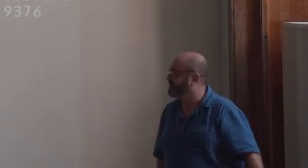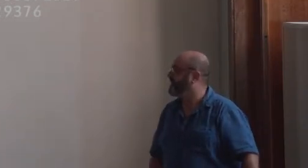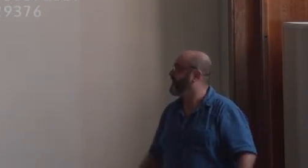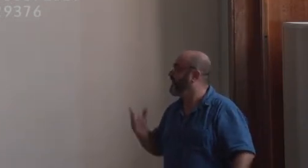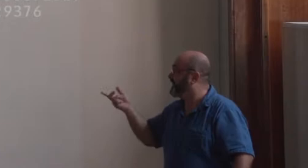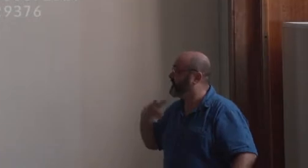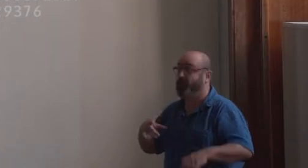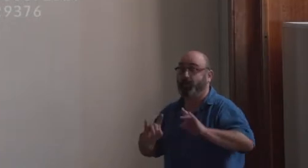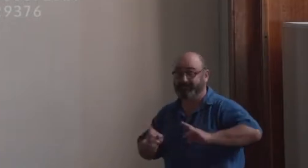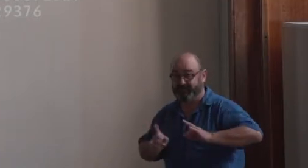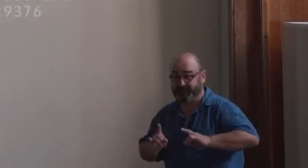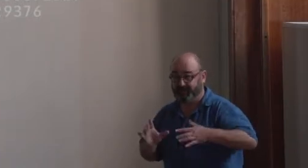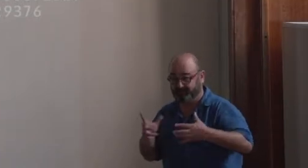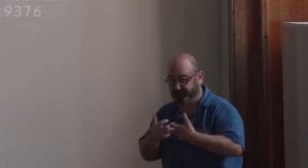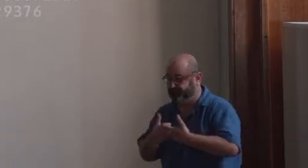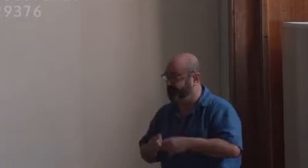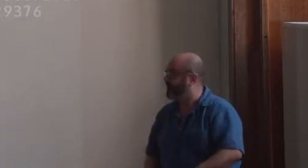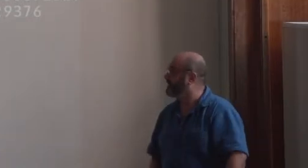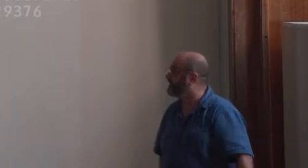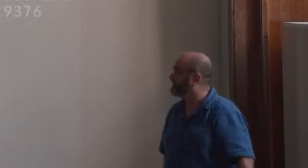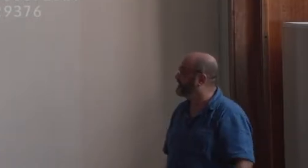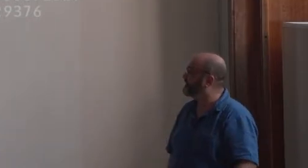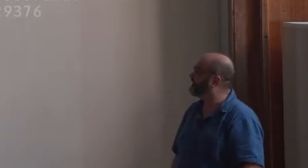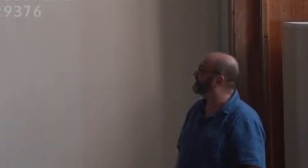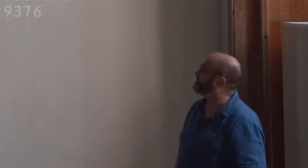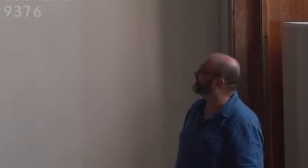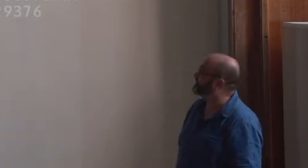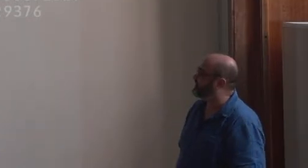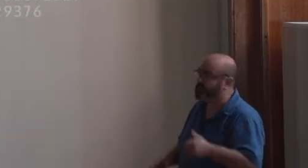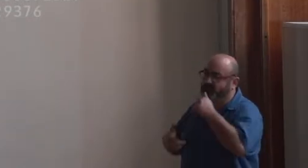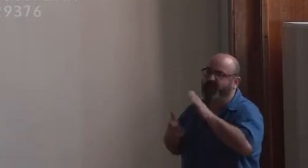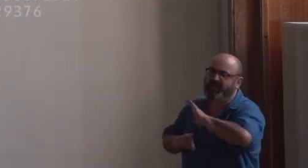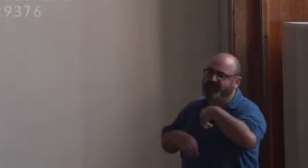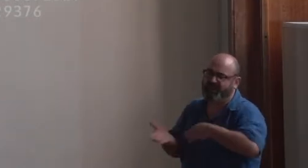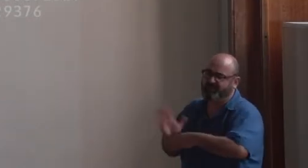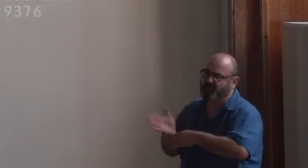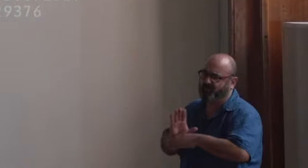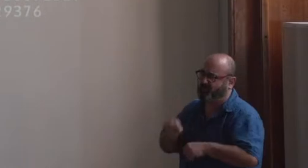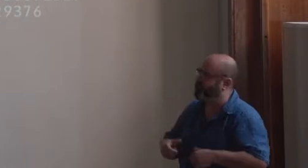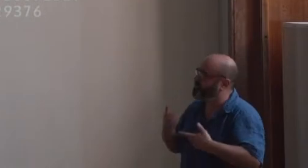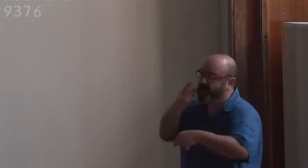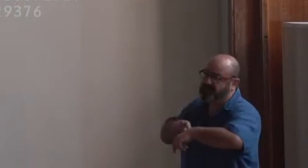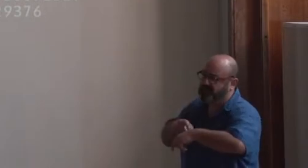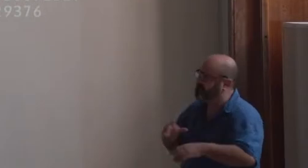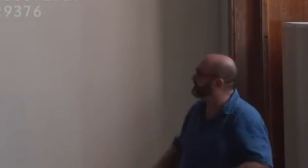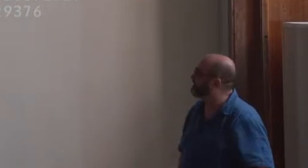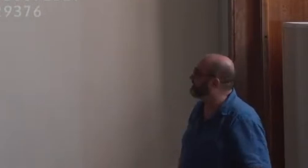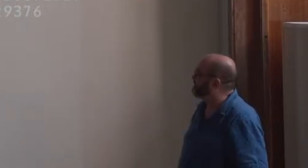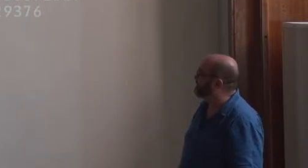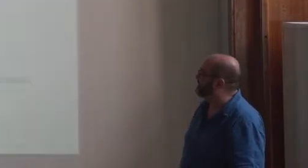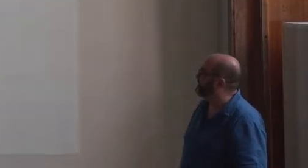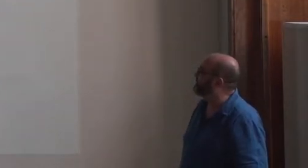Vous avez le Wi-Fi qui fonctionne. Alors, je reviendrai un peu sur les... J'essaierai de faire des démos vers la fin, si on a encore le temps.